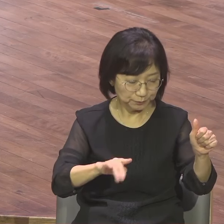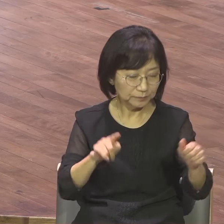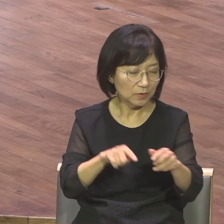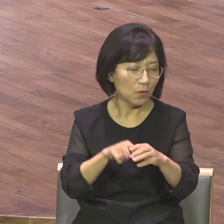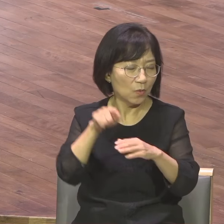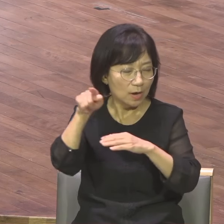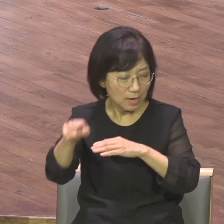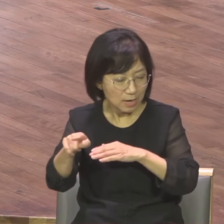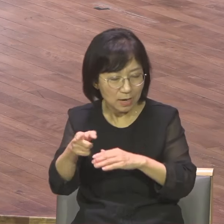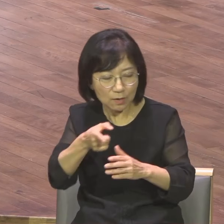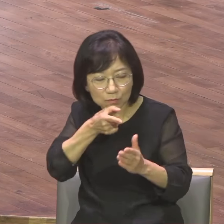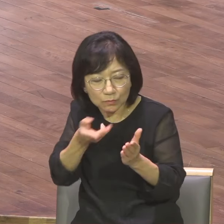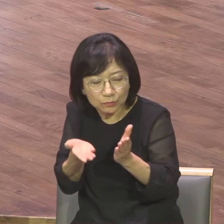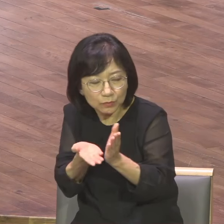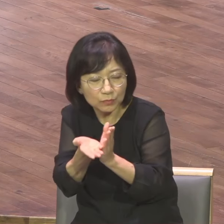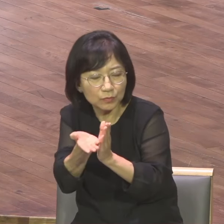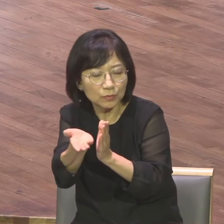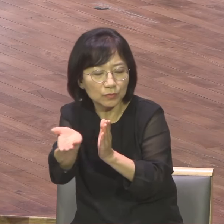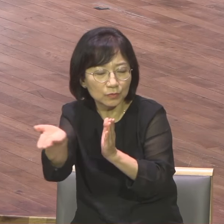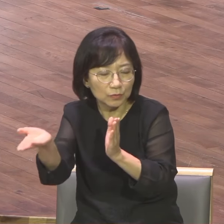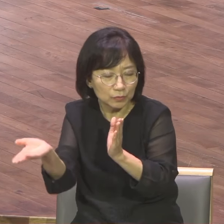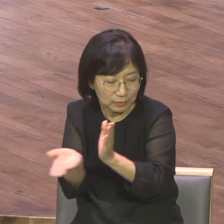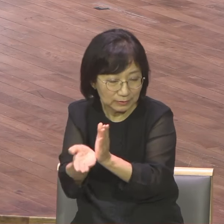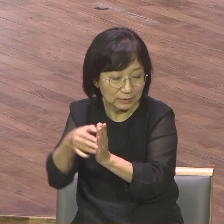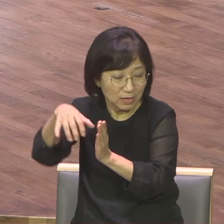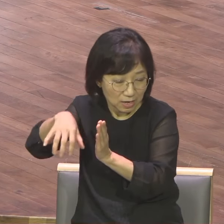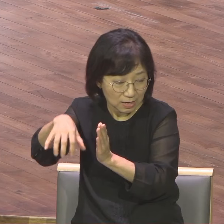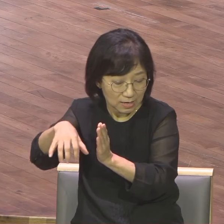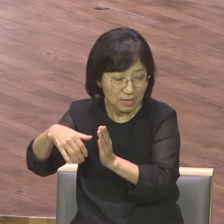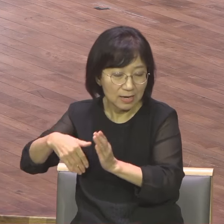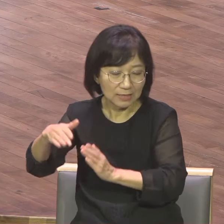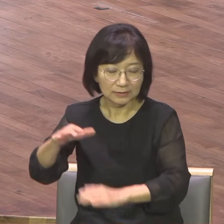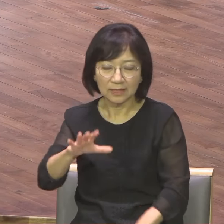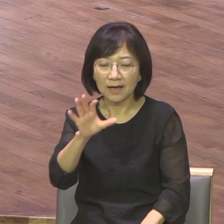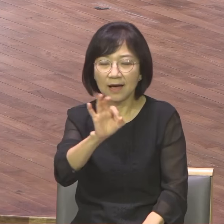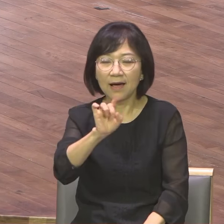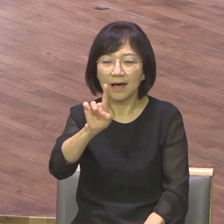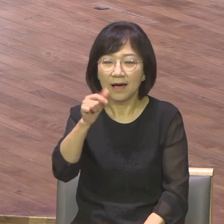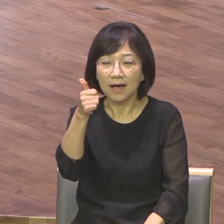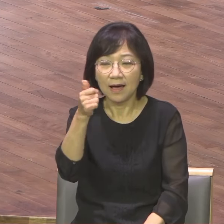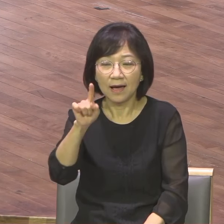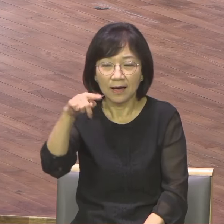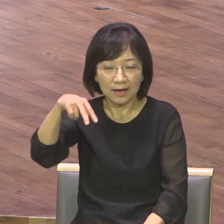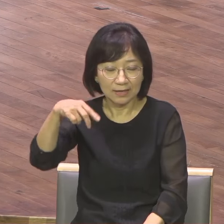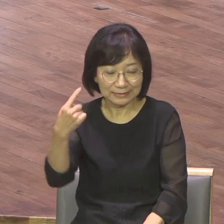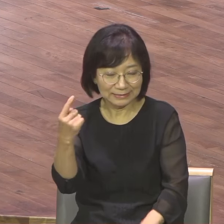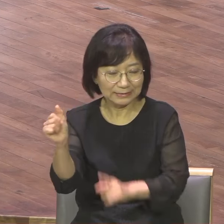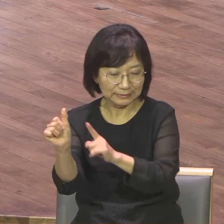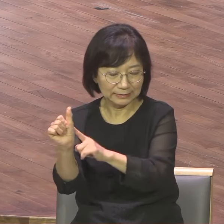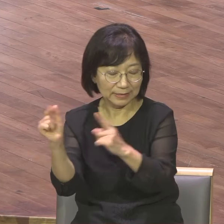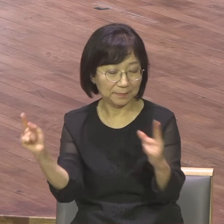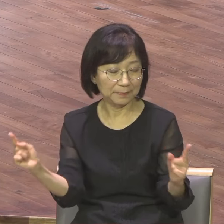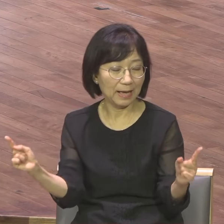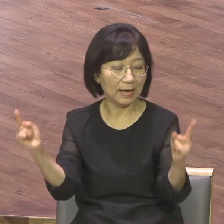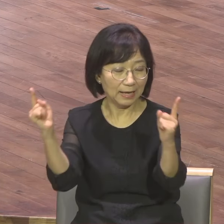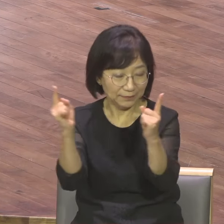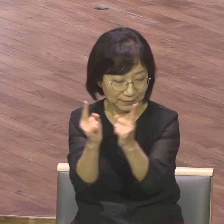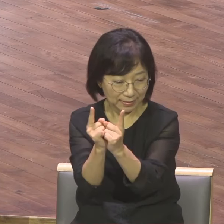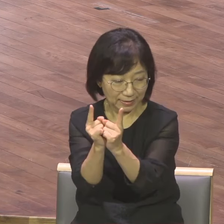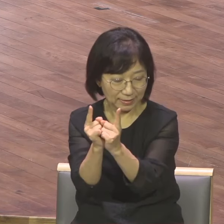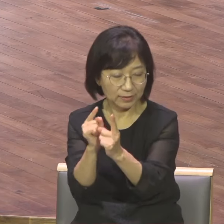스알야수분 윗 못수도 끝 세탁자의 밭 큰 길에 나가서 아스를